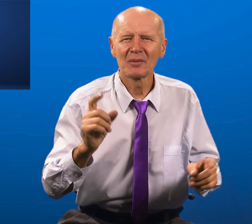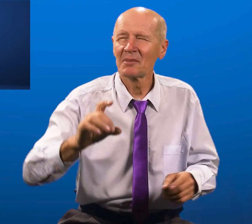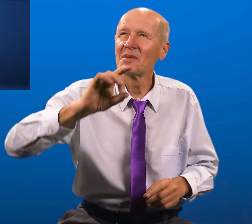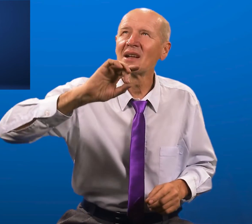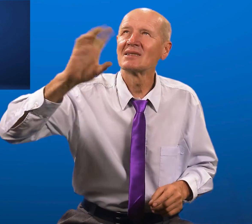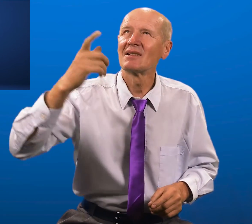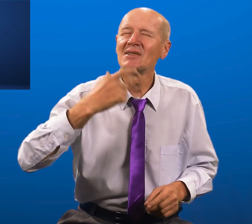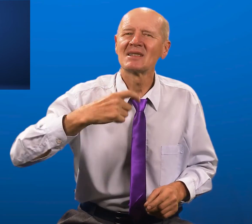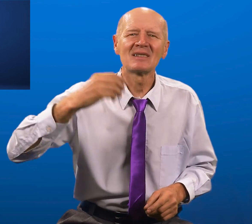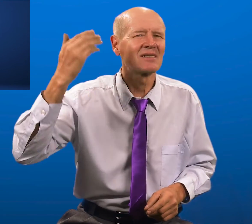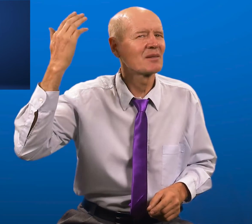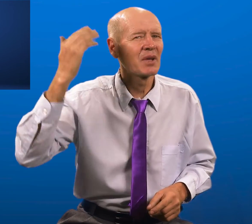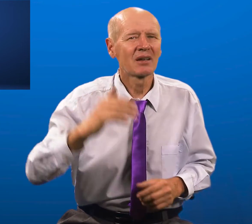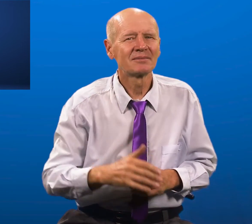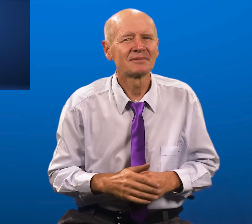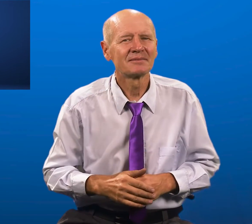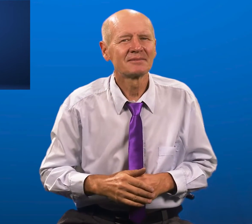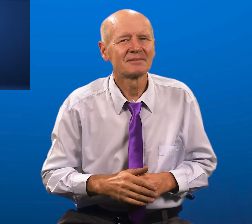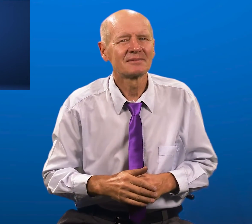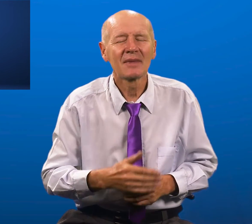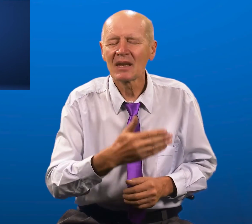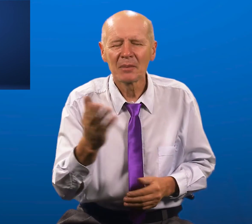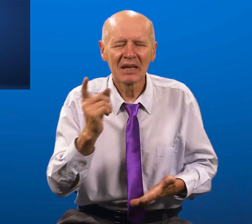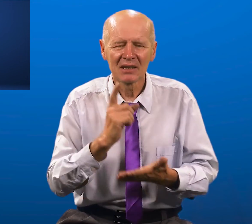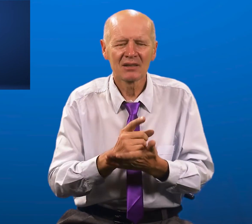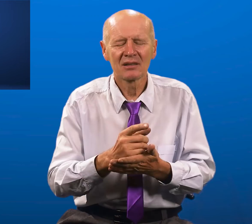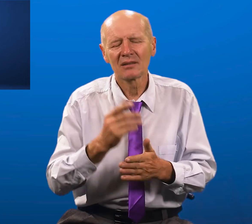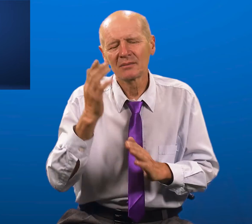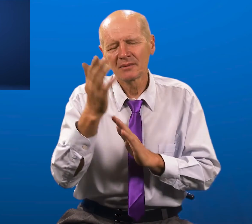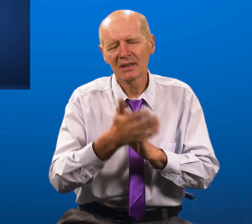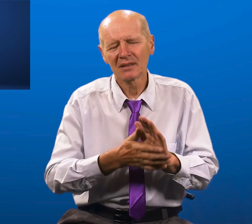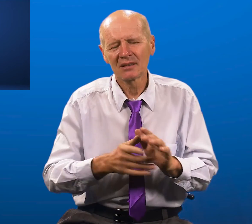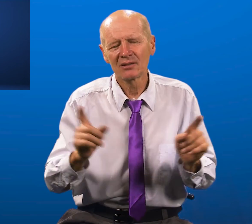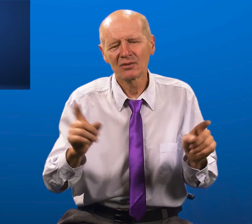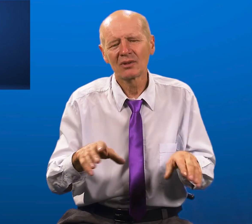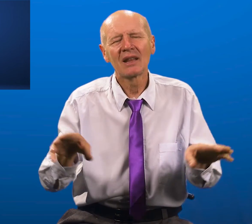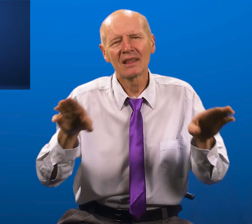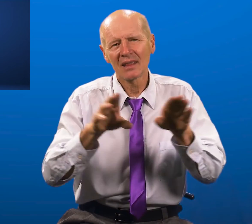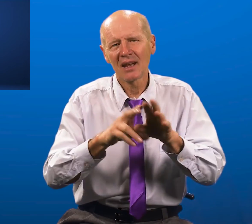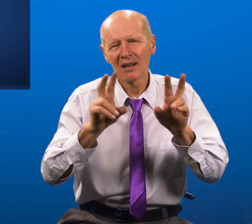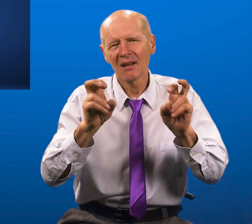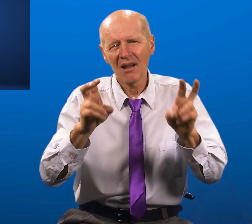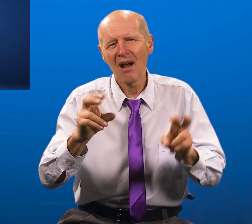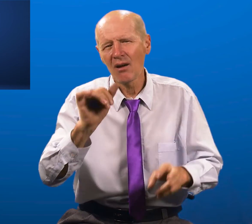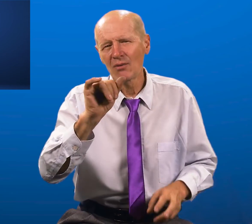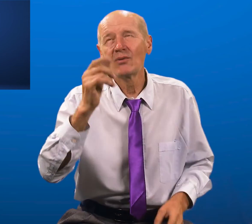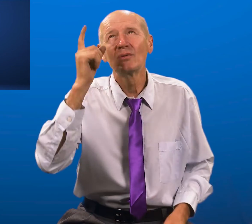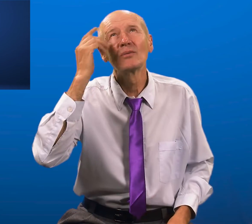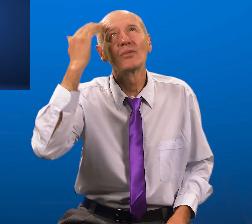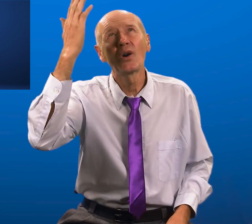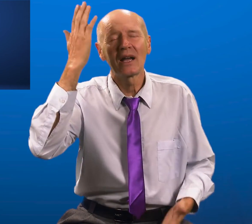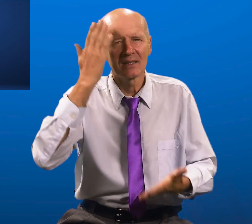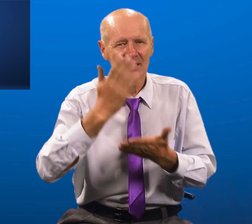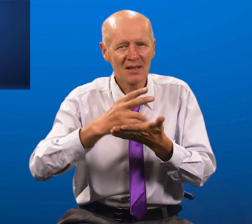прославить себя. И вот мы должны понять, что так как у Бога есть план,